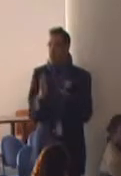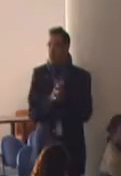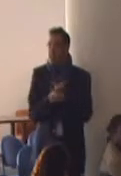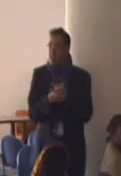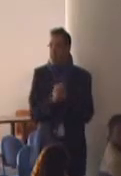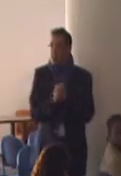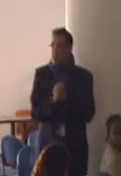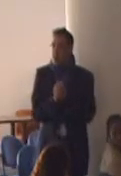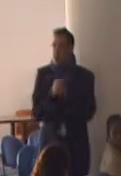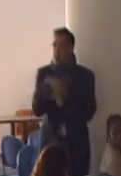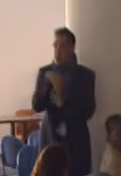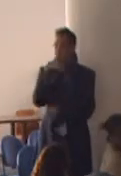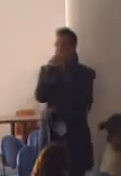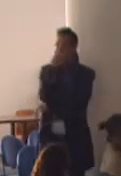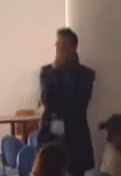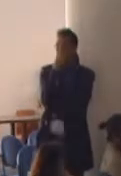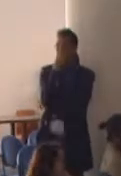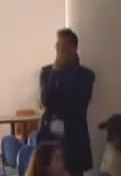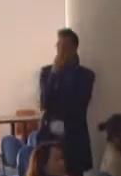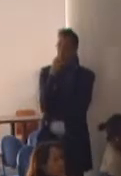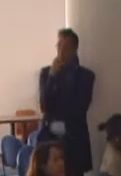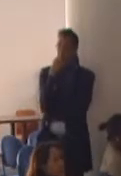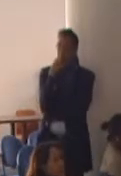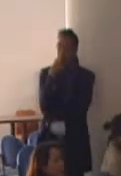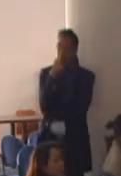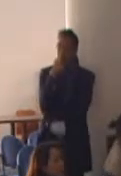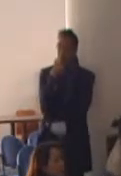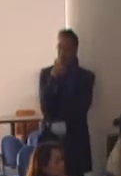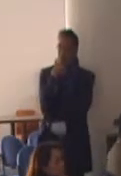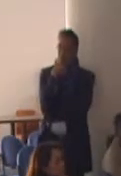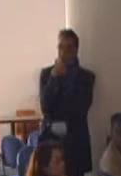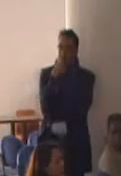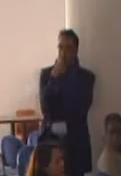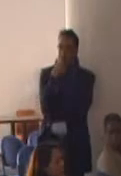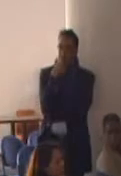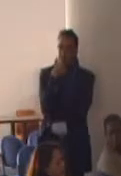o tienen otra utilización de otros sistemas. Aquí nuestra